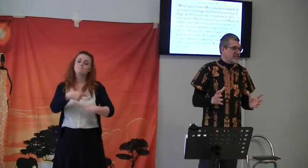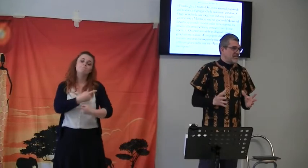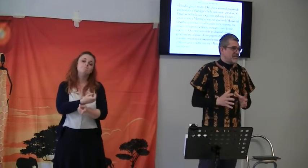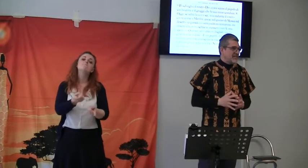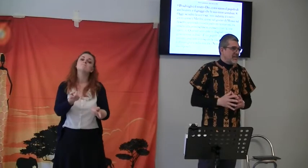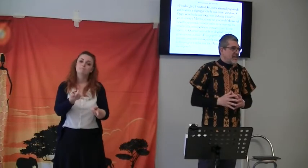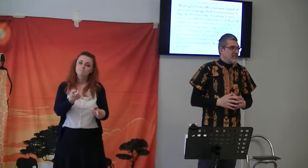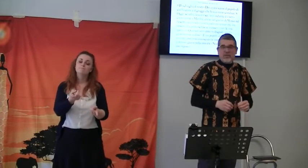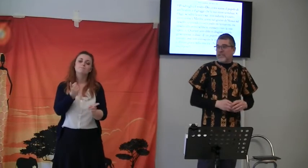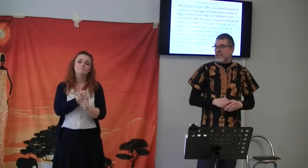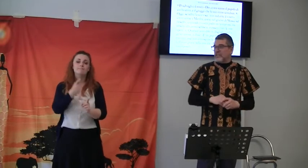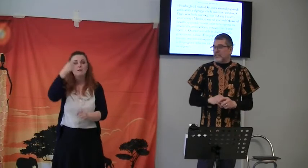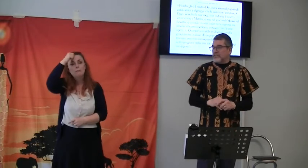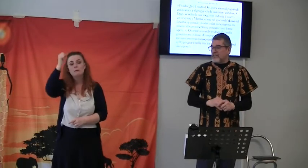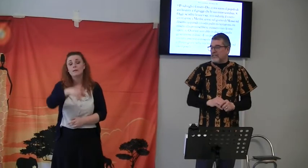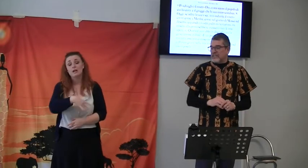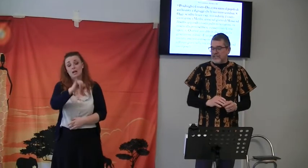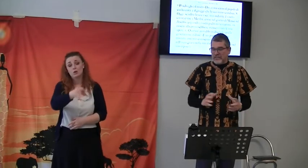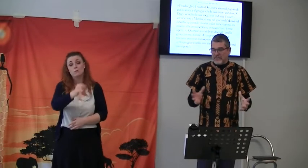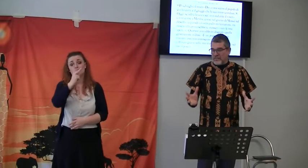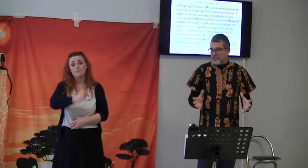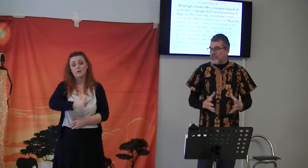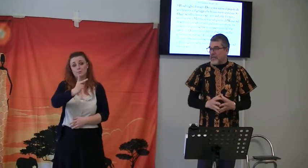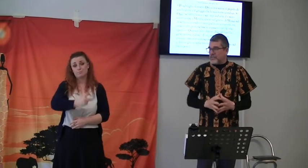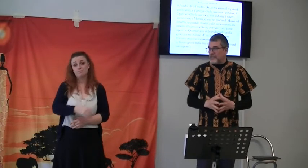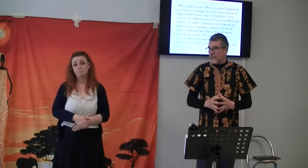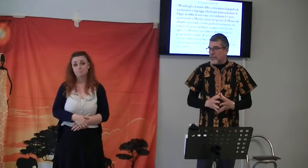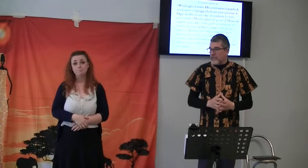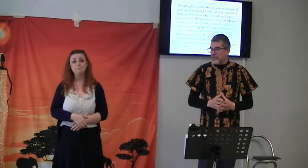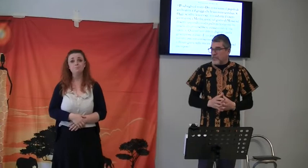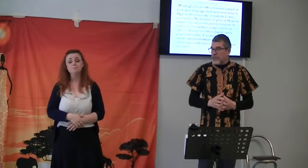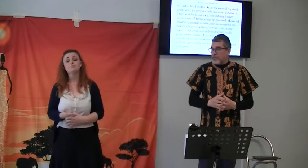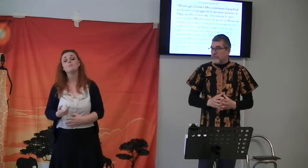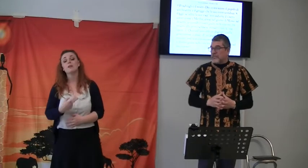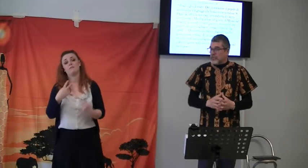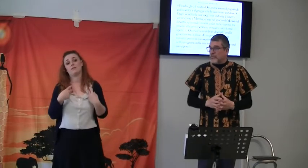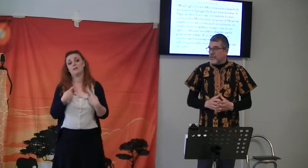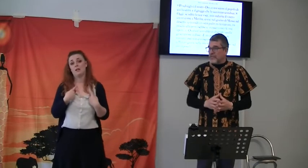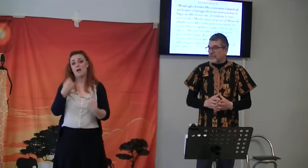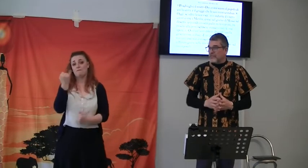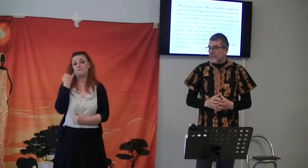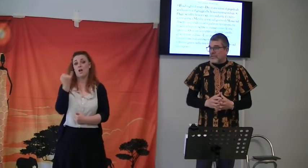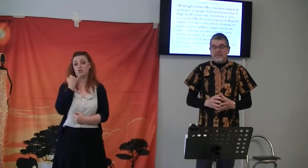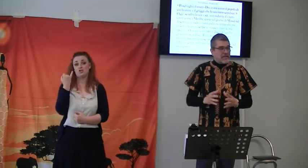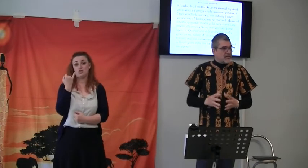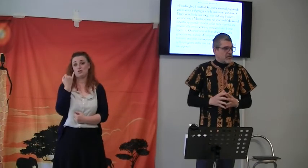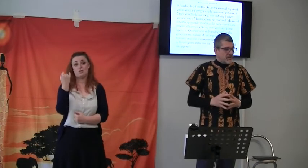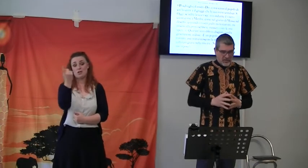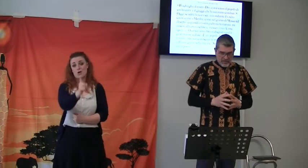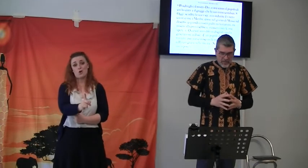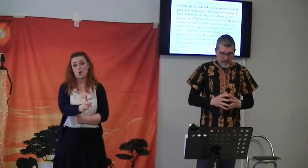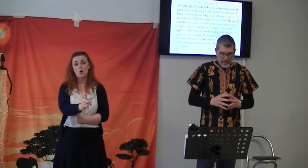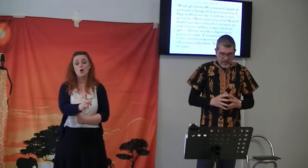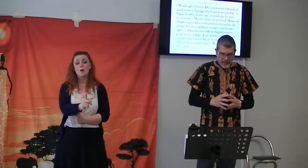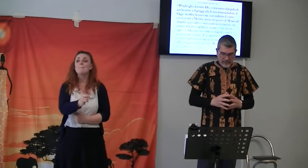promesse. È vero che nella nostra la vita non è sempre facile, è vero, ma Dio ha promesso di essere con